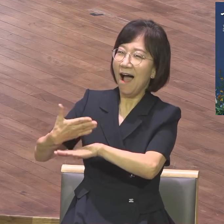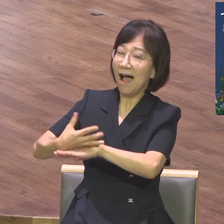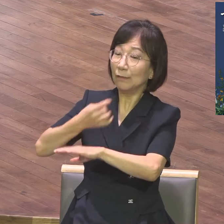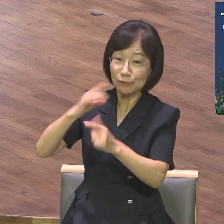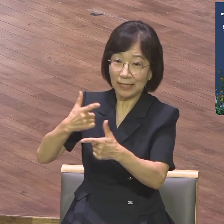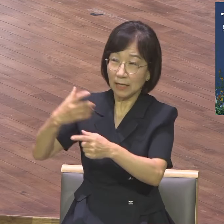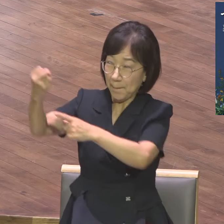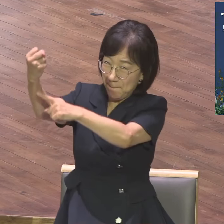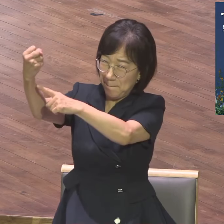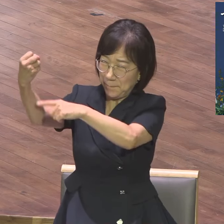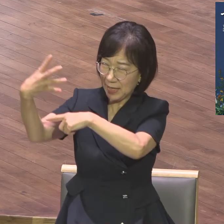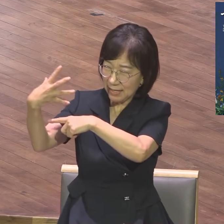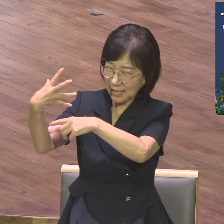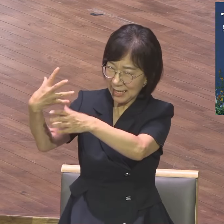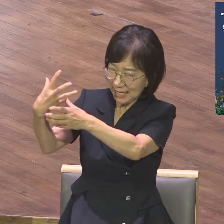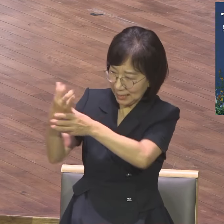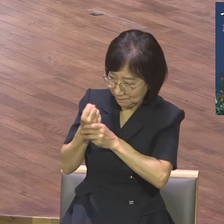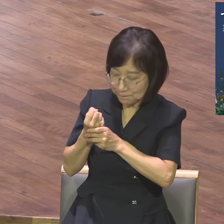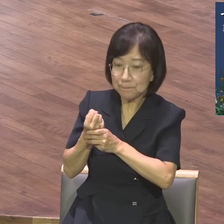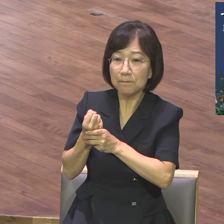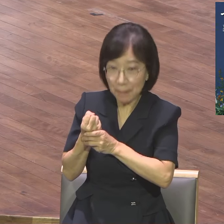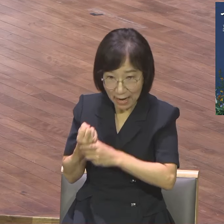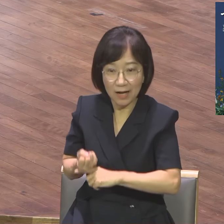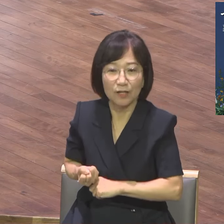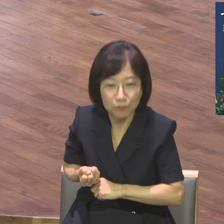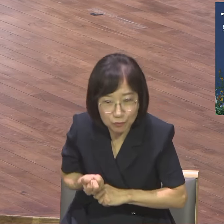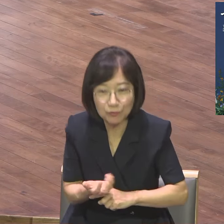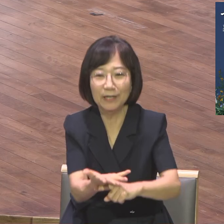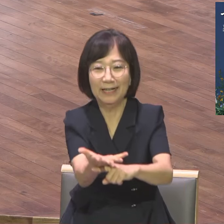광채를 쬐이면 끝나는데